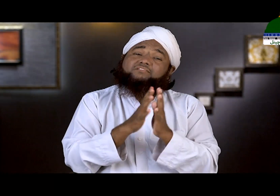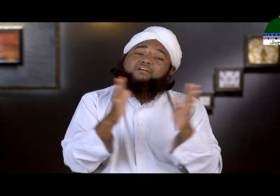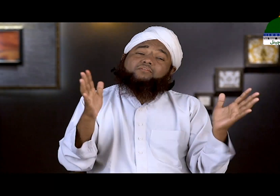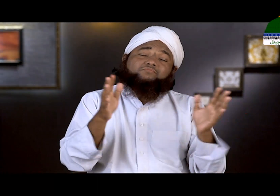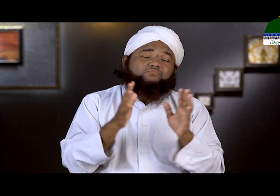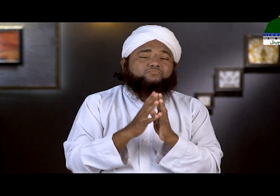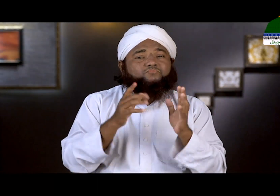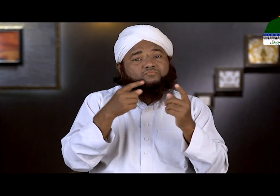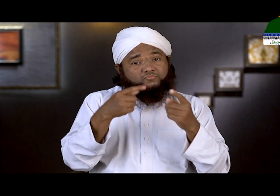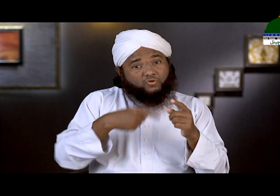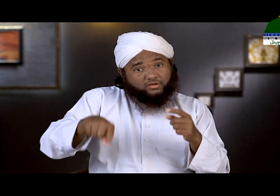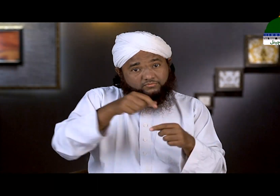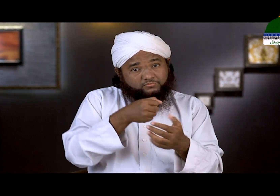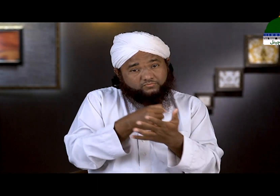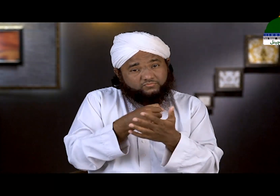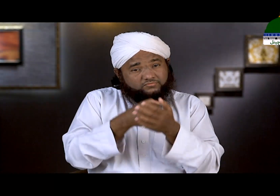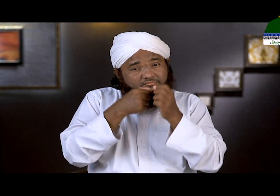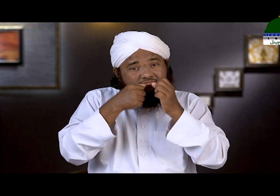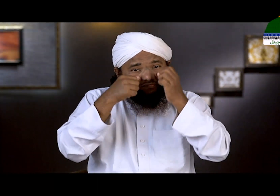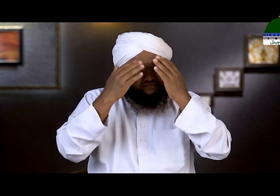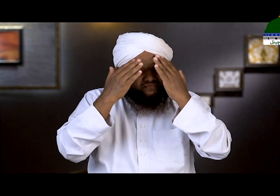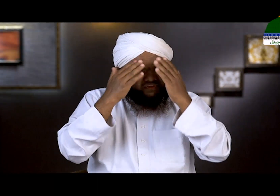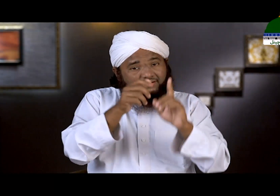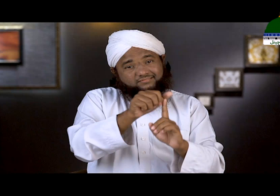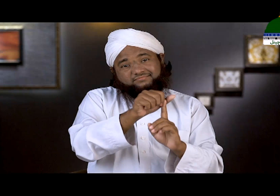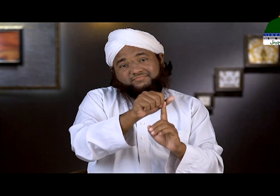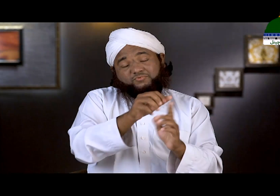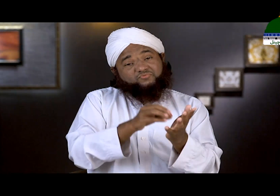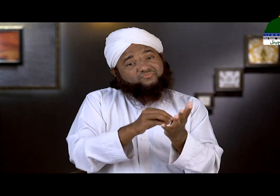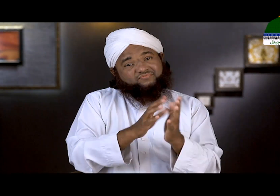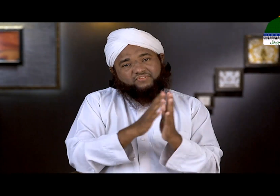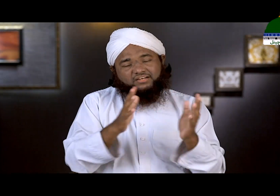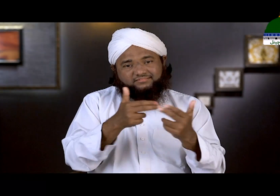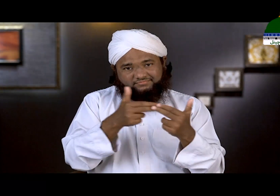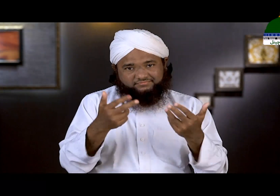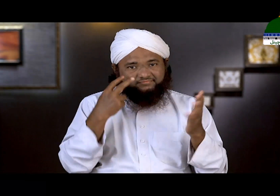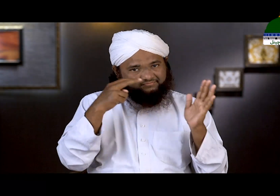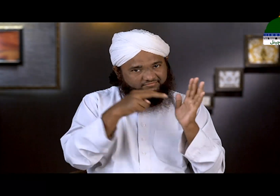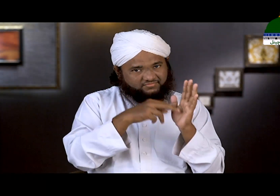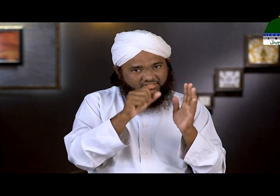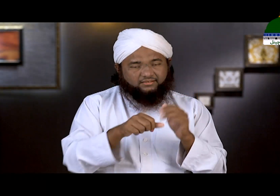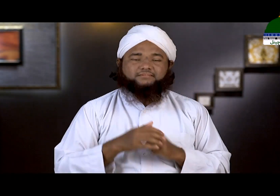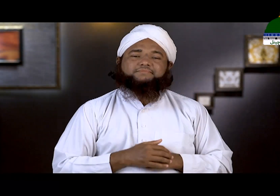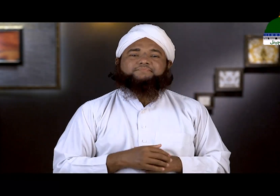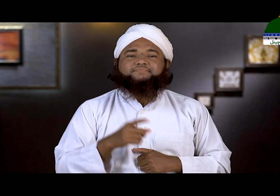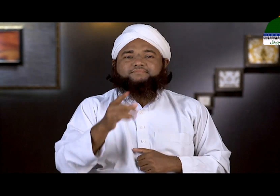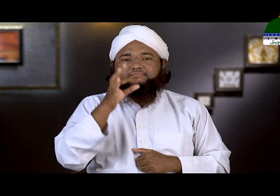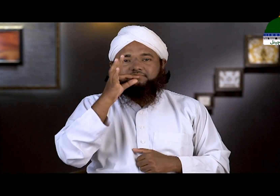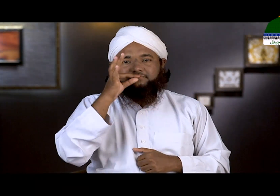انس بن مالک رضی اللہ عنہ سے روایت ہے، اللہ کے آخری نبی صلی اللہ علیہ وسلم نے فرمایا، جو میرے حق